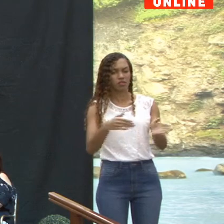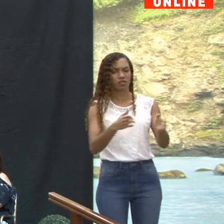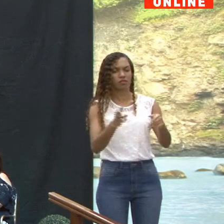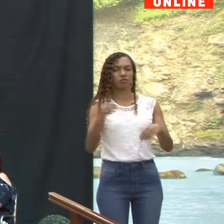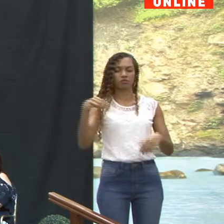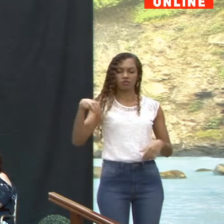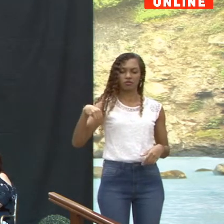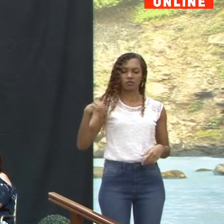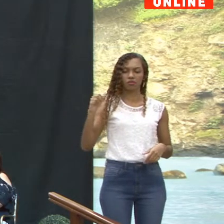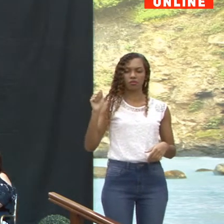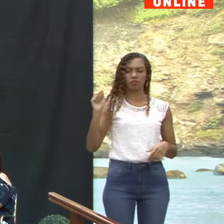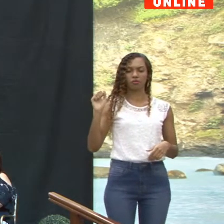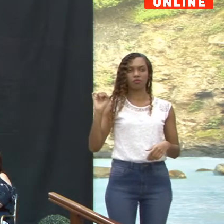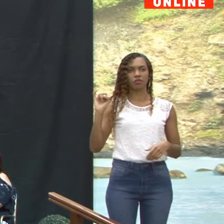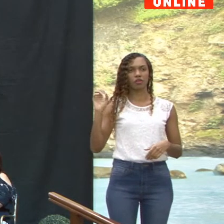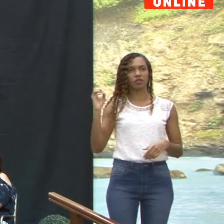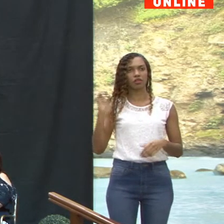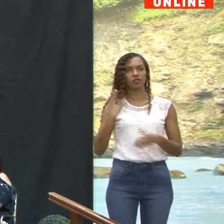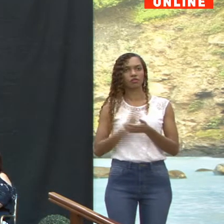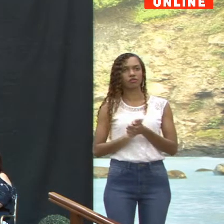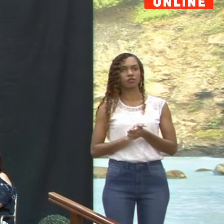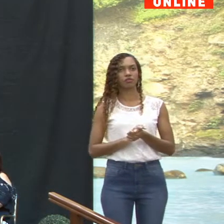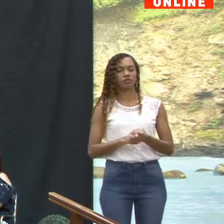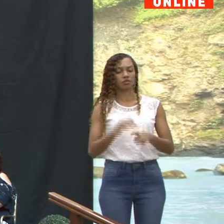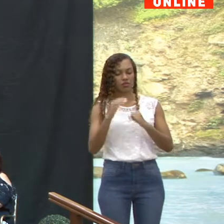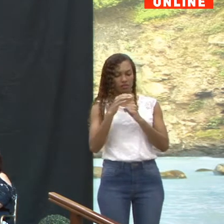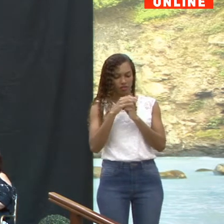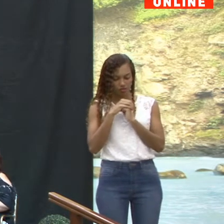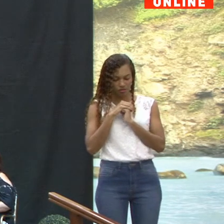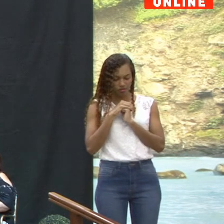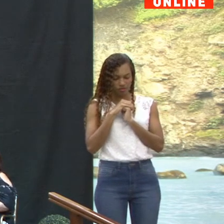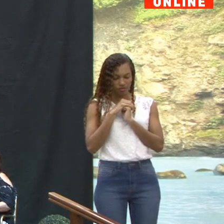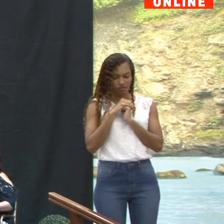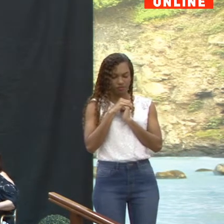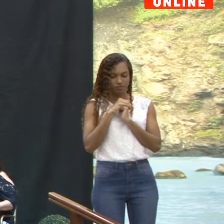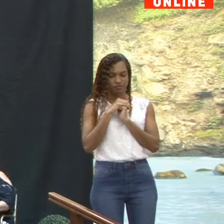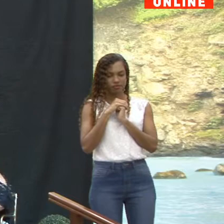Amém? Queria convidar o Ministério de Louvor.